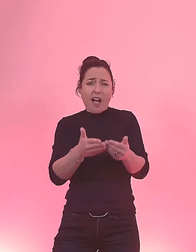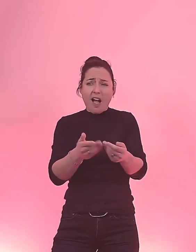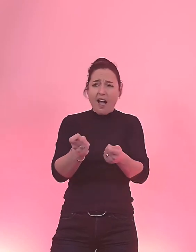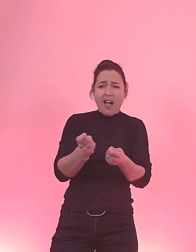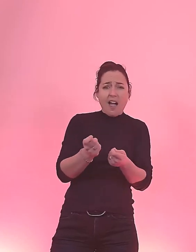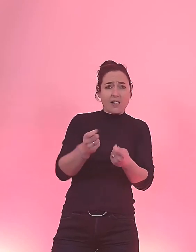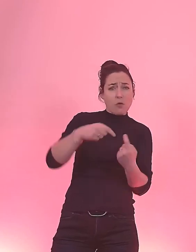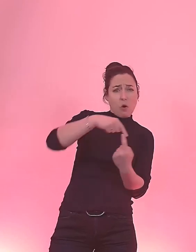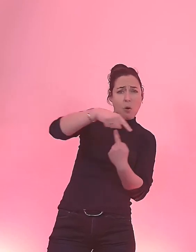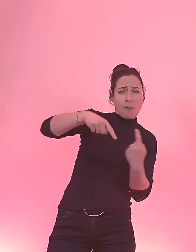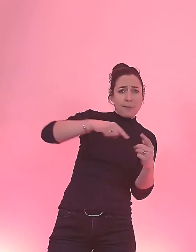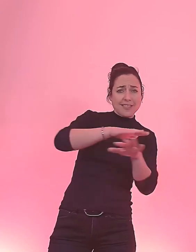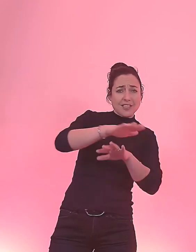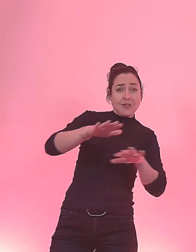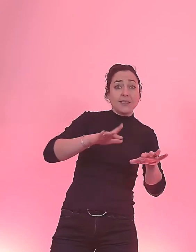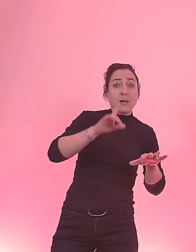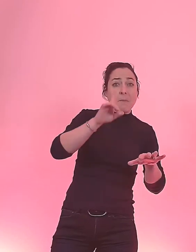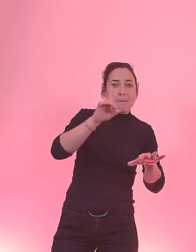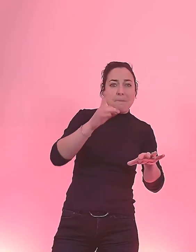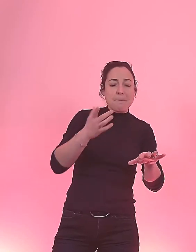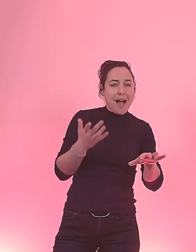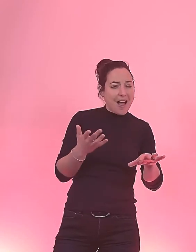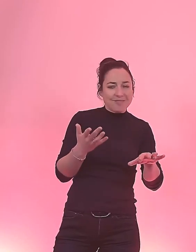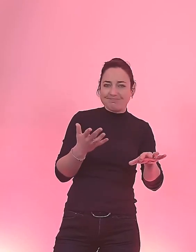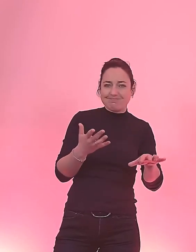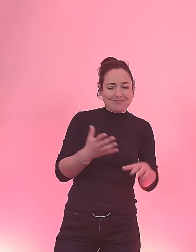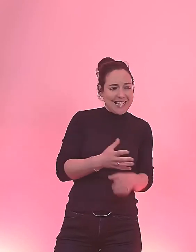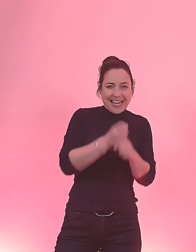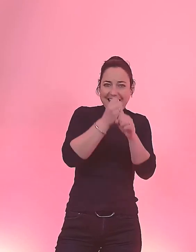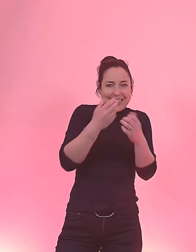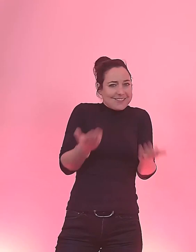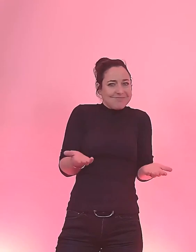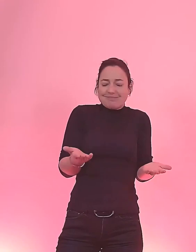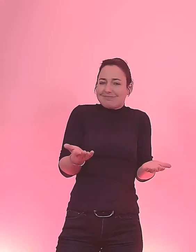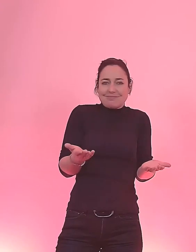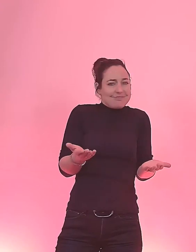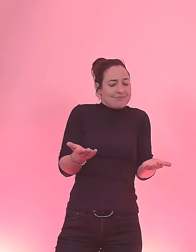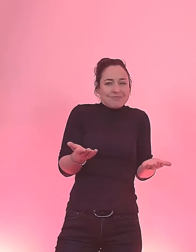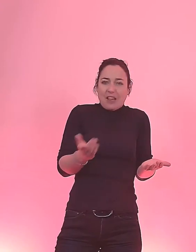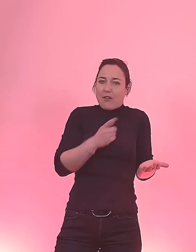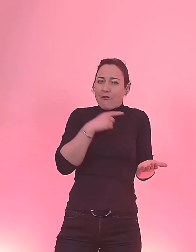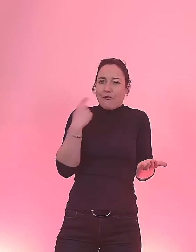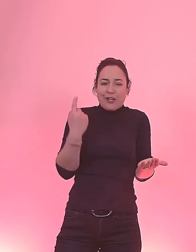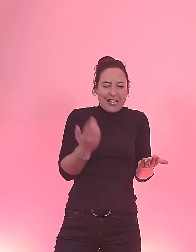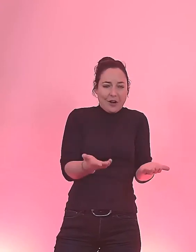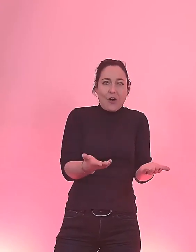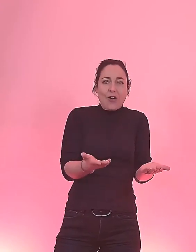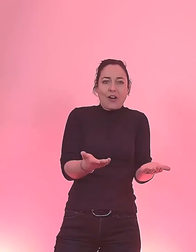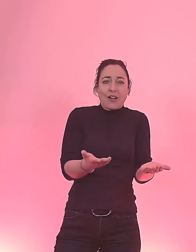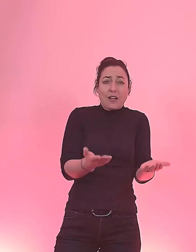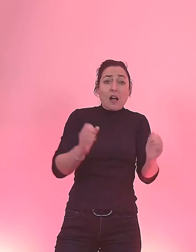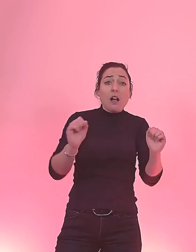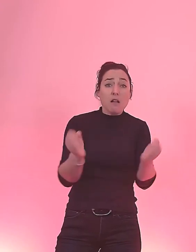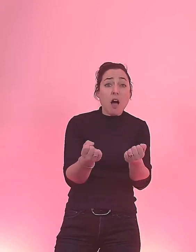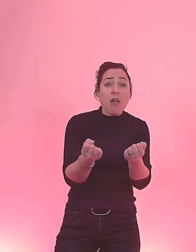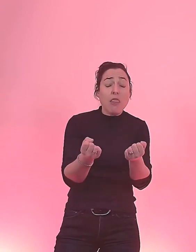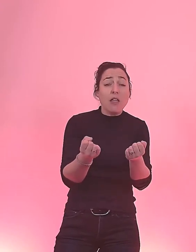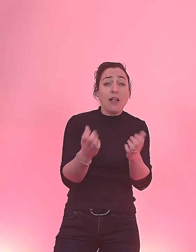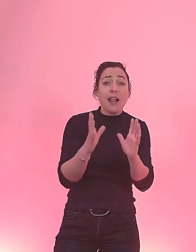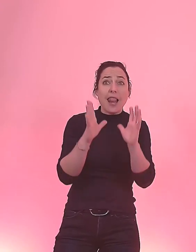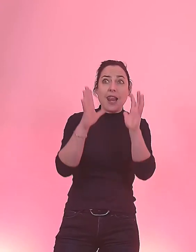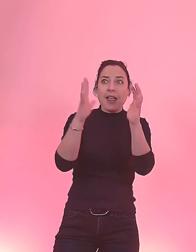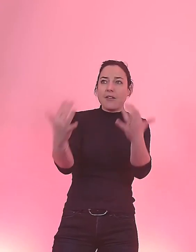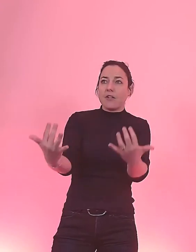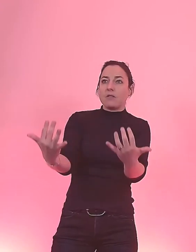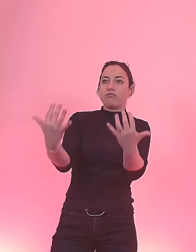met de omstandigheden maar dit redden ze niet ze gingen ze verloren het het kan hij dat er iets je leven binnen